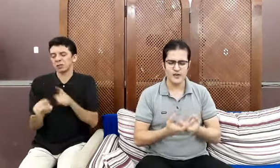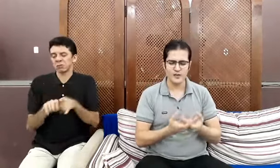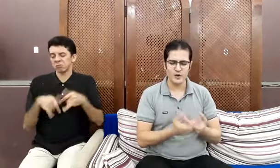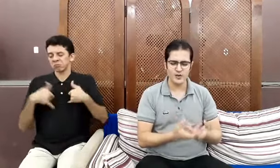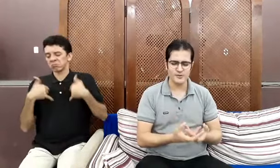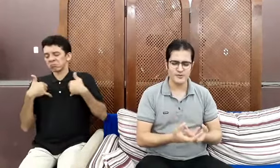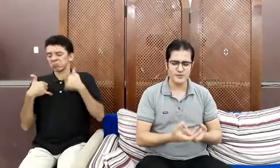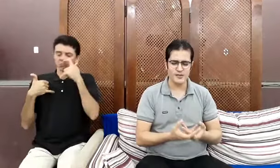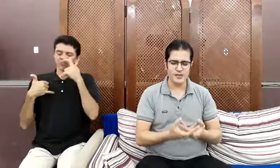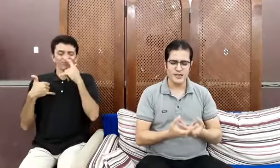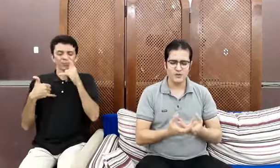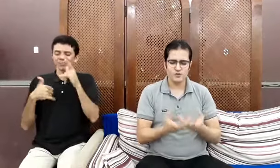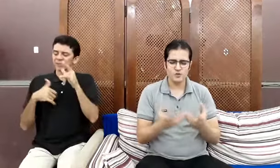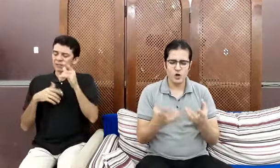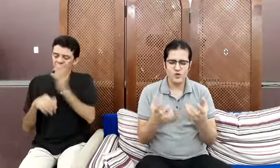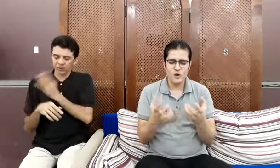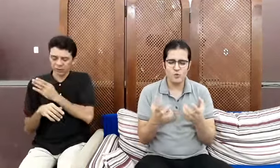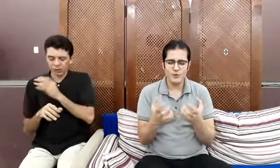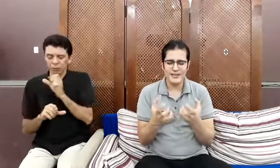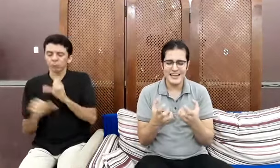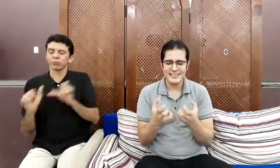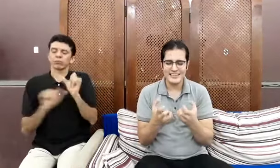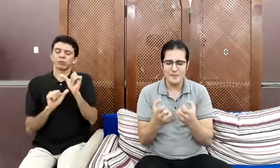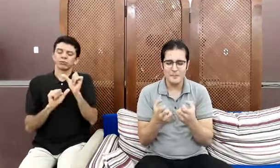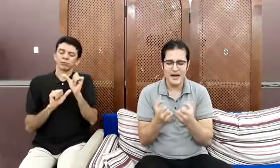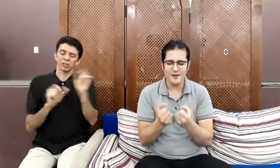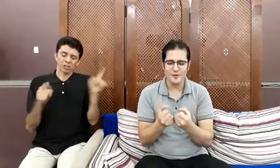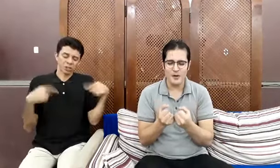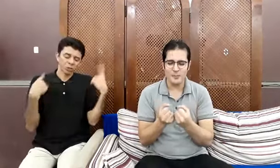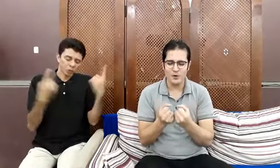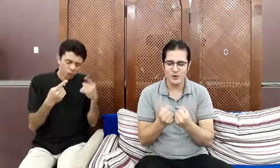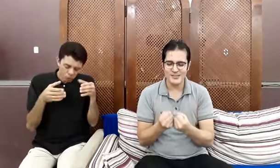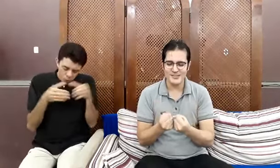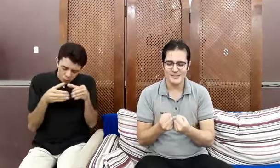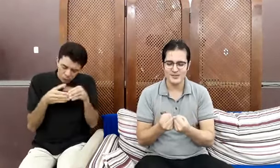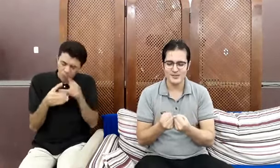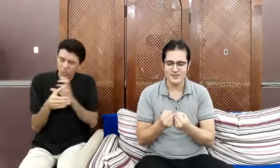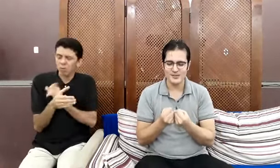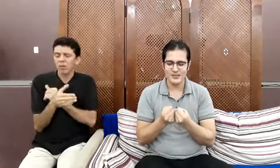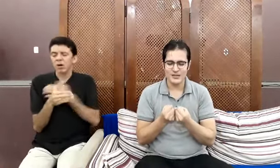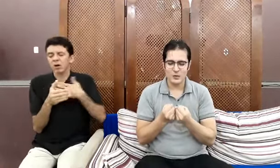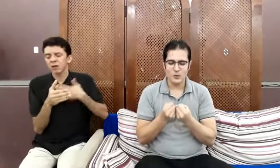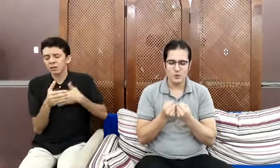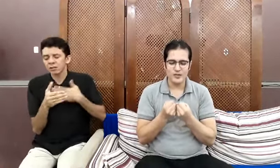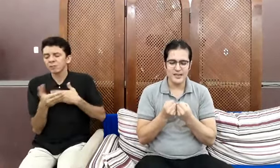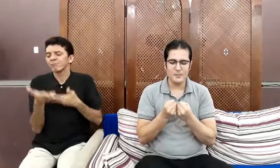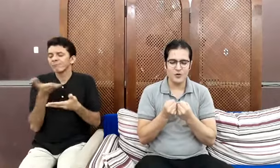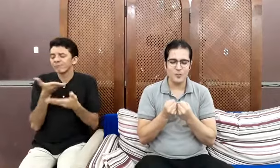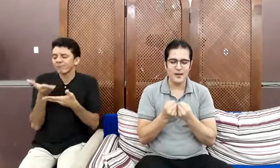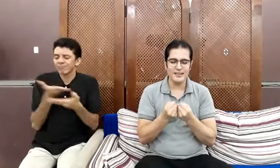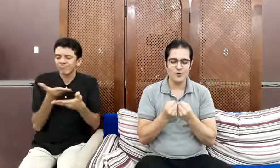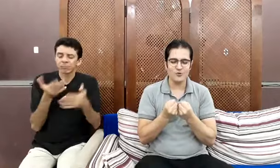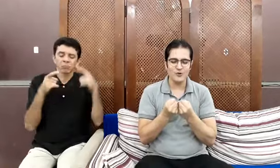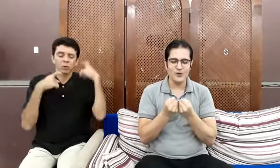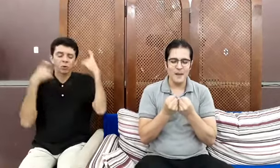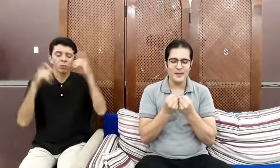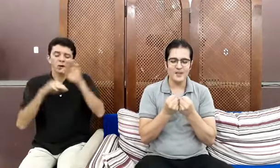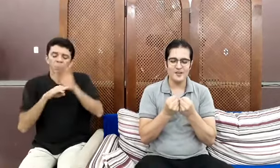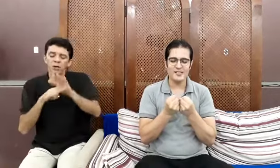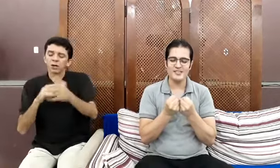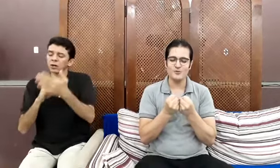dos vaidosos, nos torna uma comunidade amável, amorosa, Senhor. Comunidade preocupada com